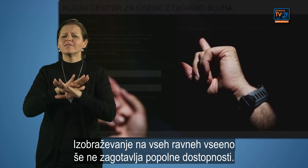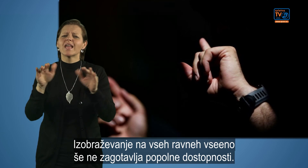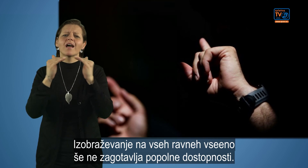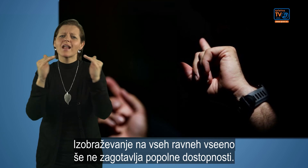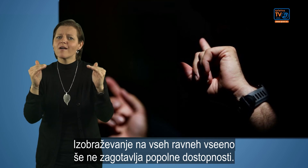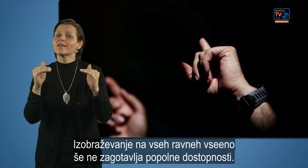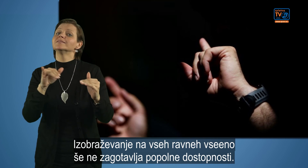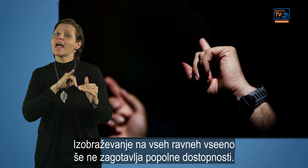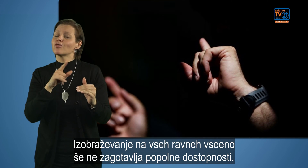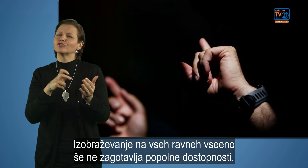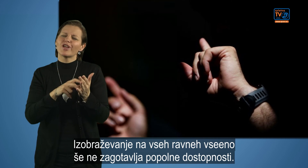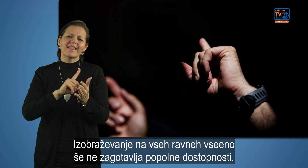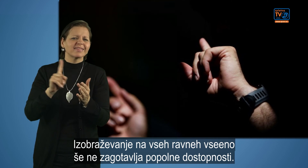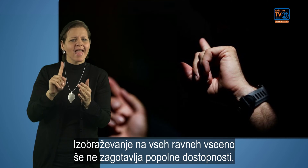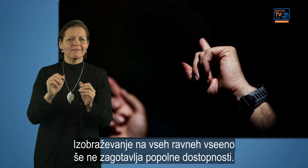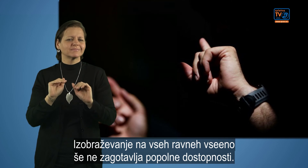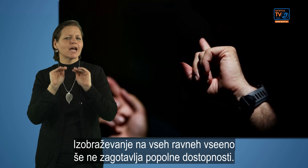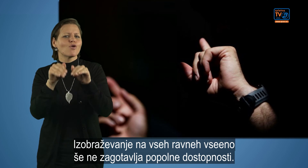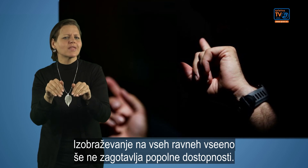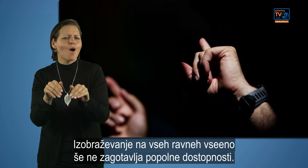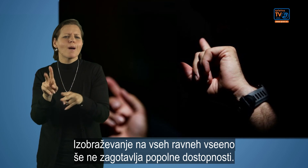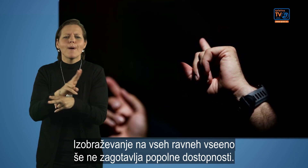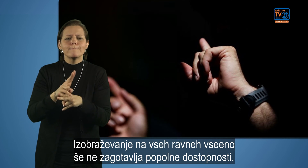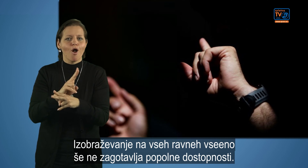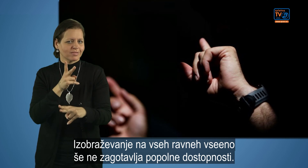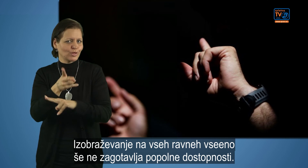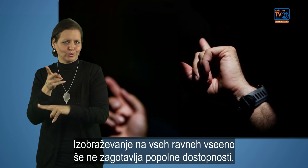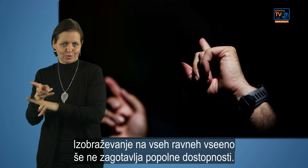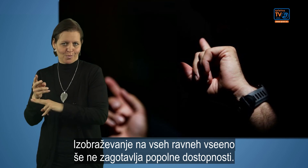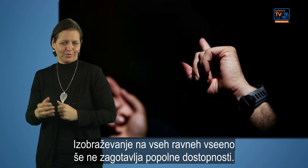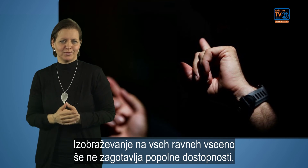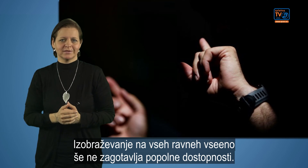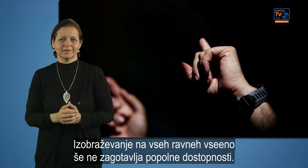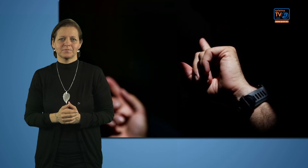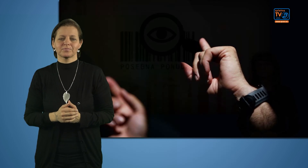Izobraževanje na vseh ravneh vseeno še ne zagotavlja popolne dostopnosti.